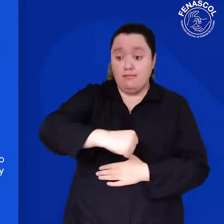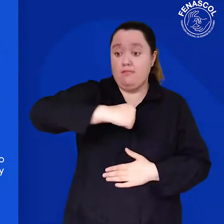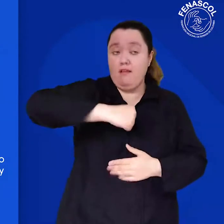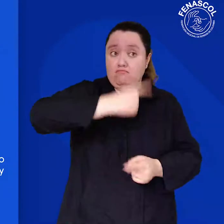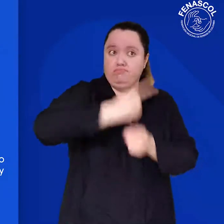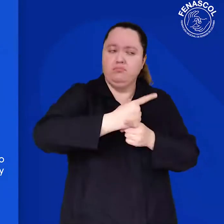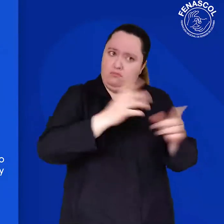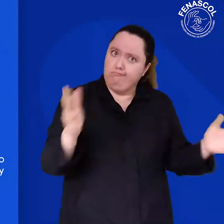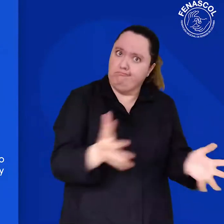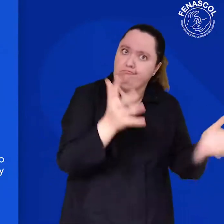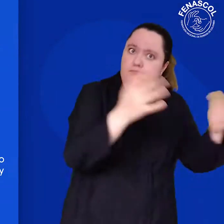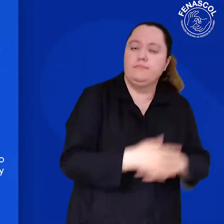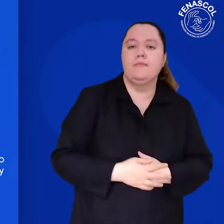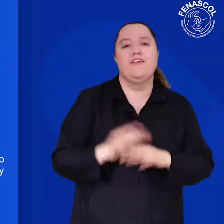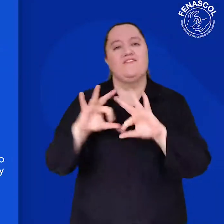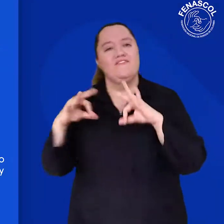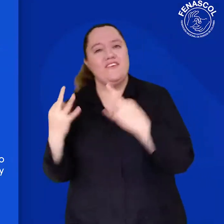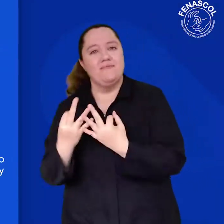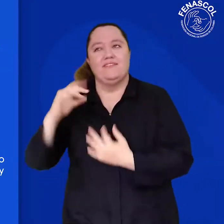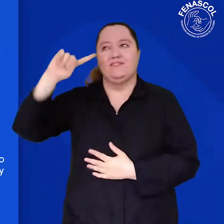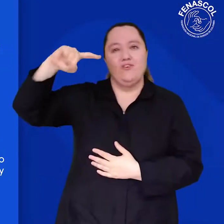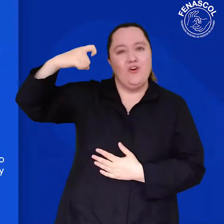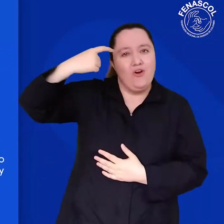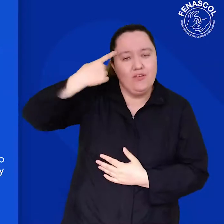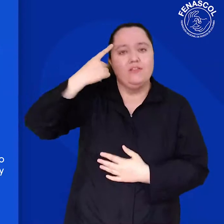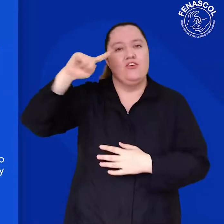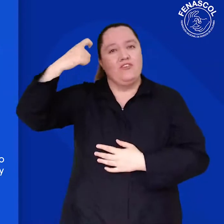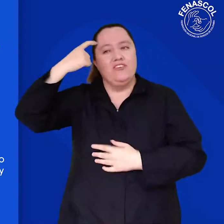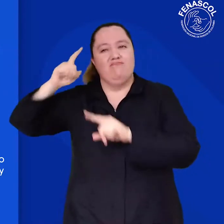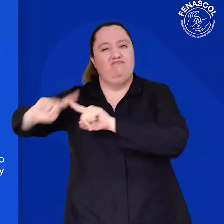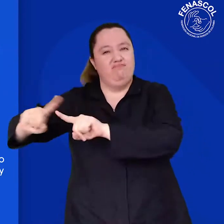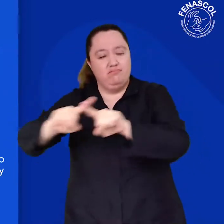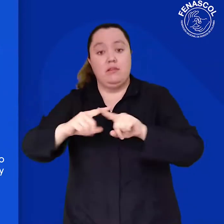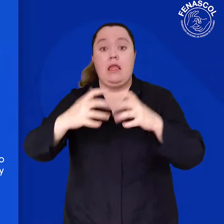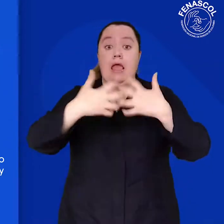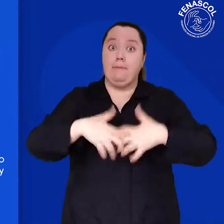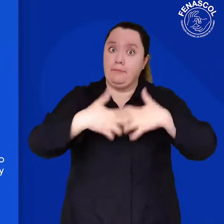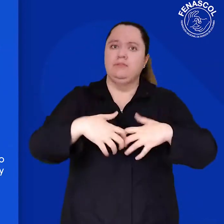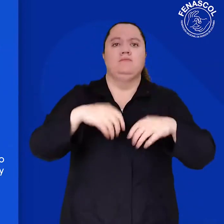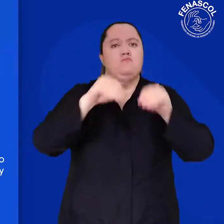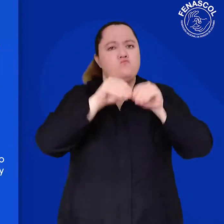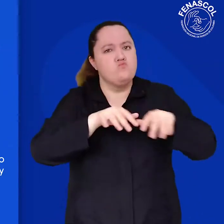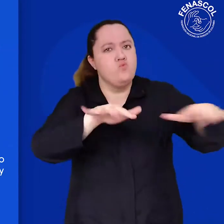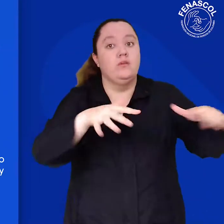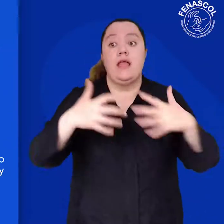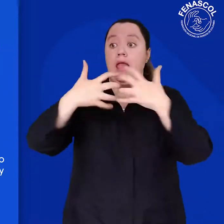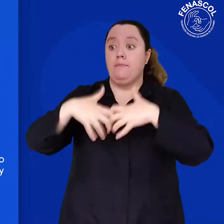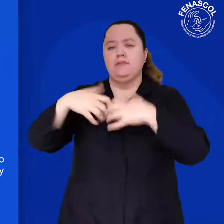incidencia para la garantía de sus derechos y a las familias, el gobierno nacional, los gobiernos territoriales, las empresas públicas